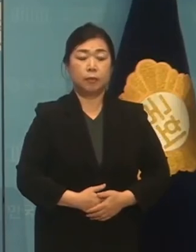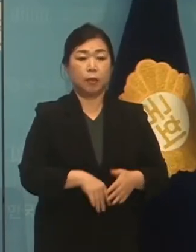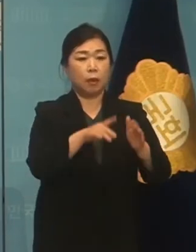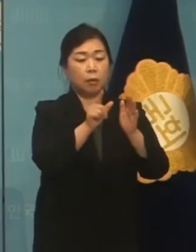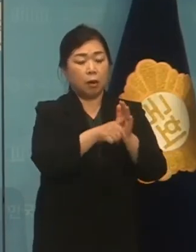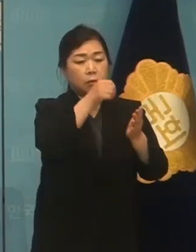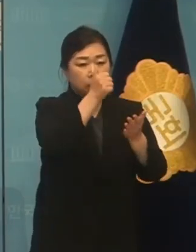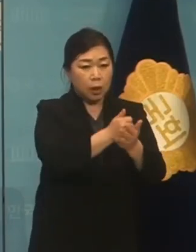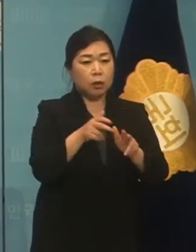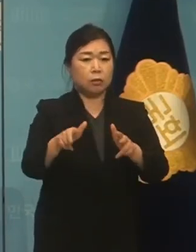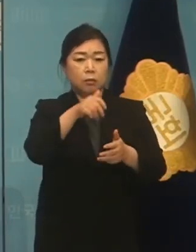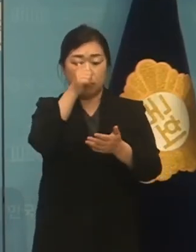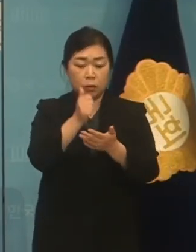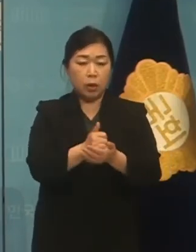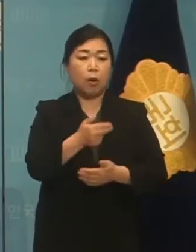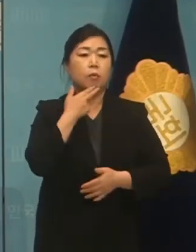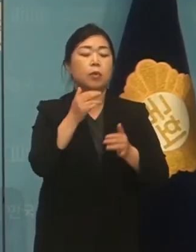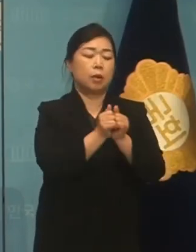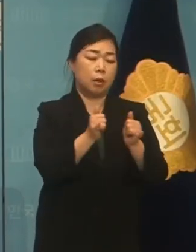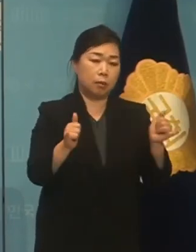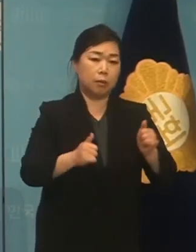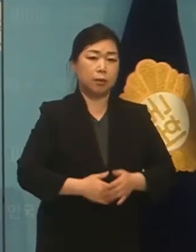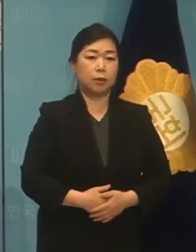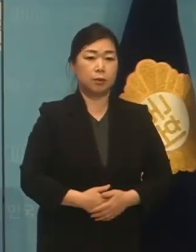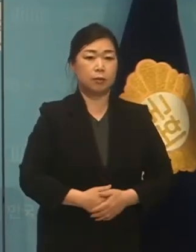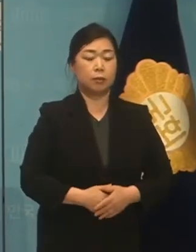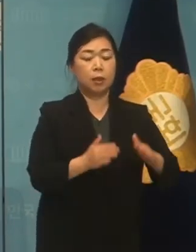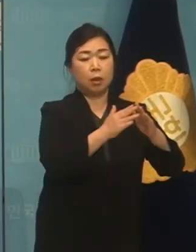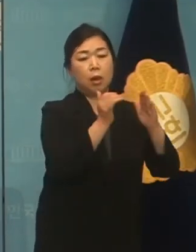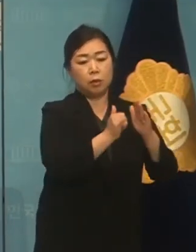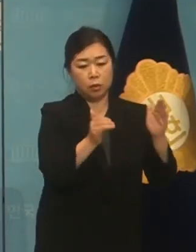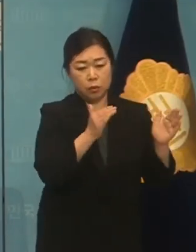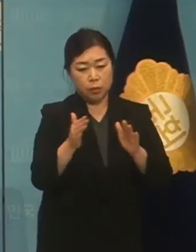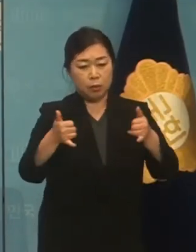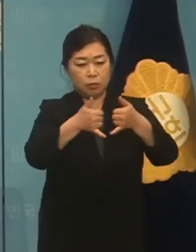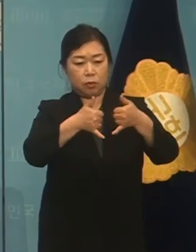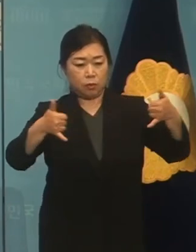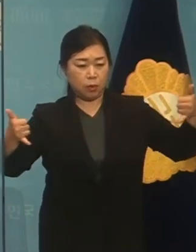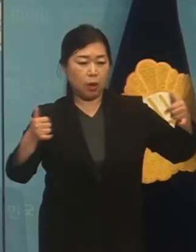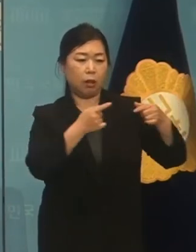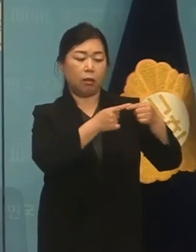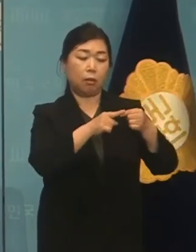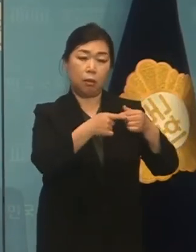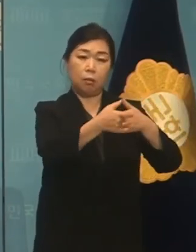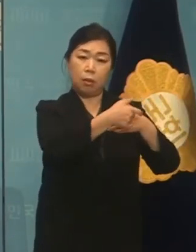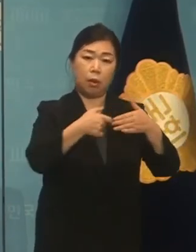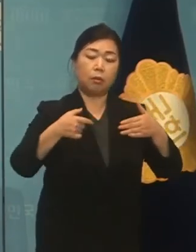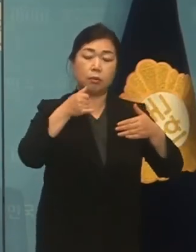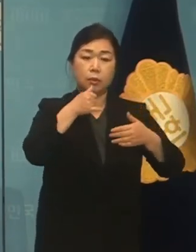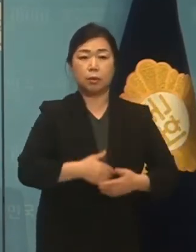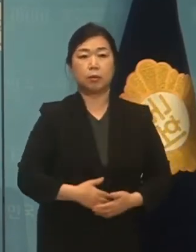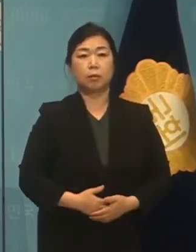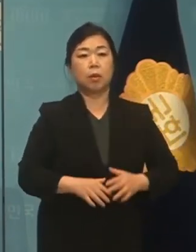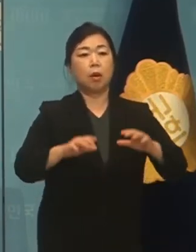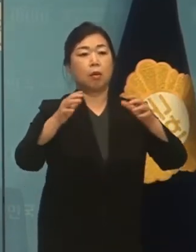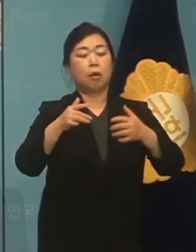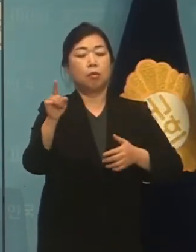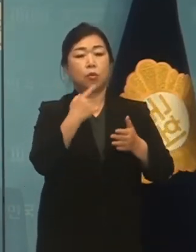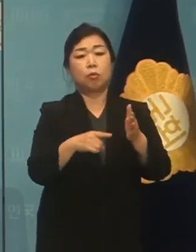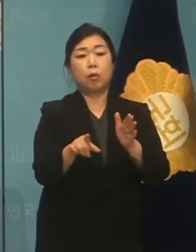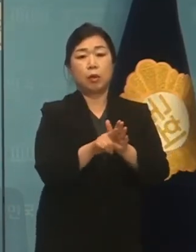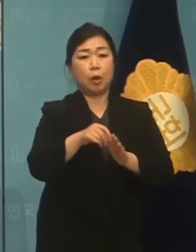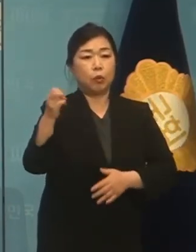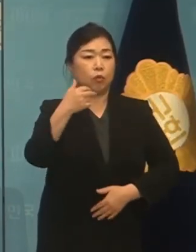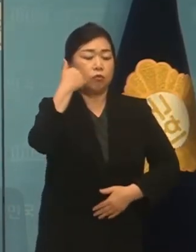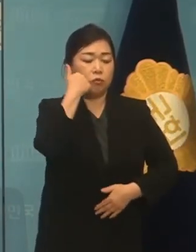그때도 죄였고 지금도 죄 없는 사람이다. 유족들이 준비한 플래카드에 적혀 있었던 말입니다. 국가는 무엇을 위해